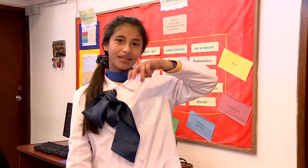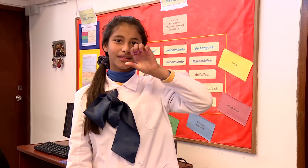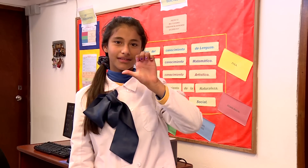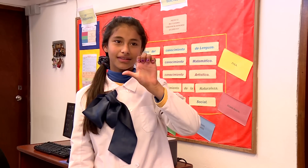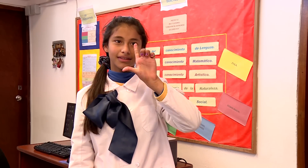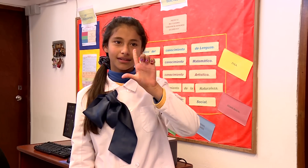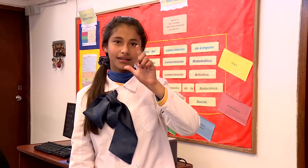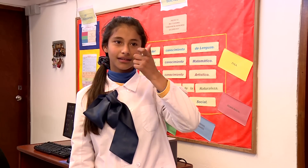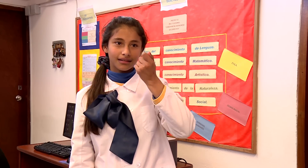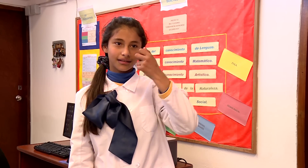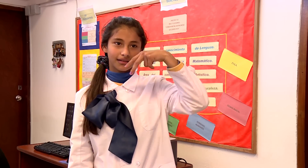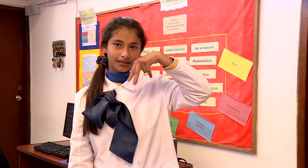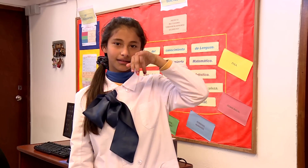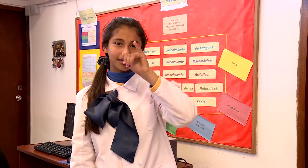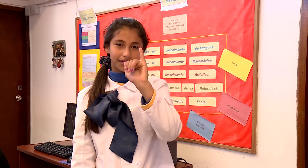Mi nombre es